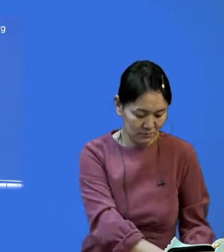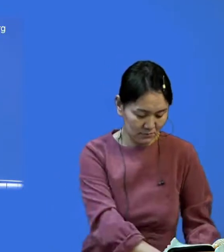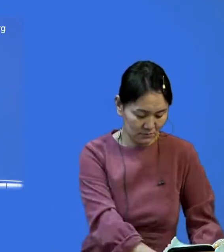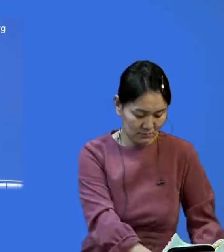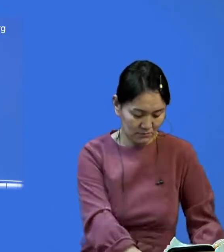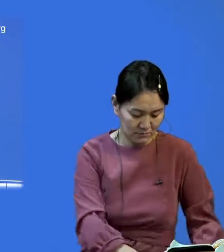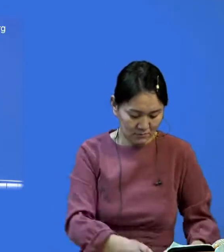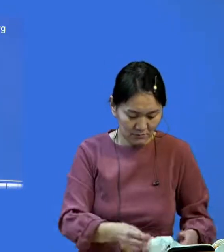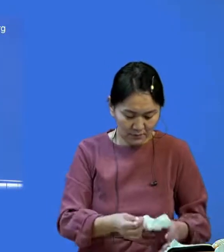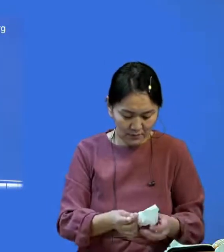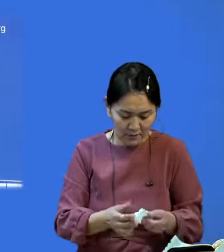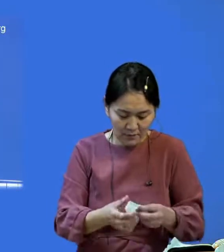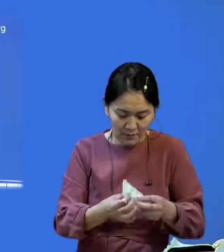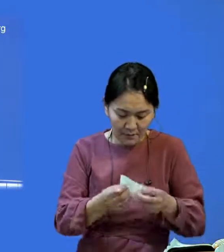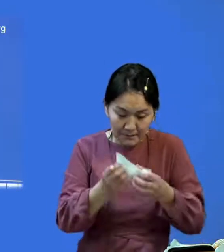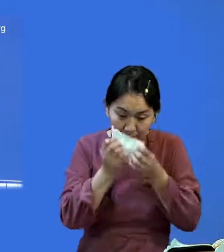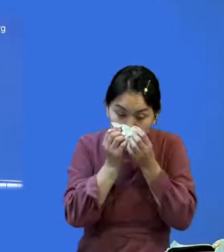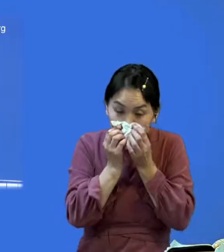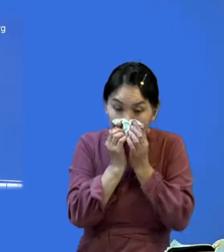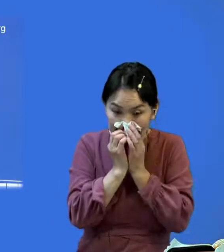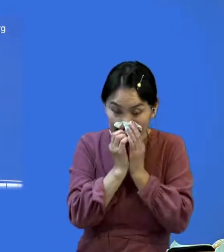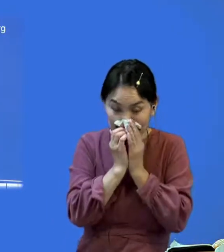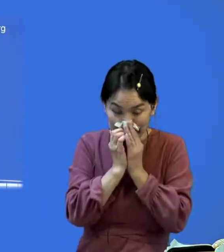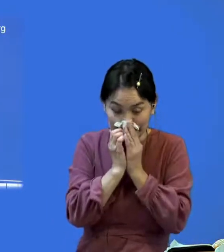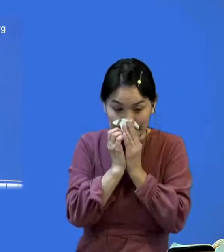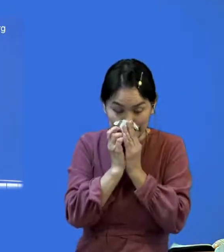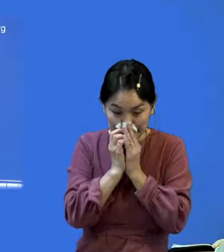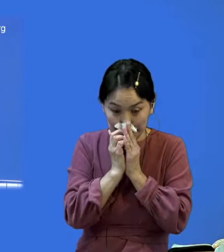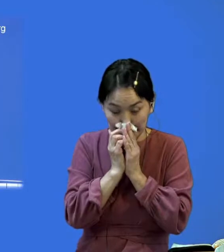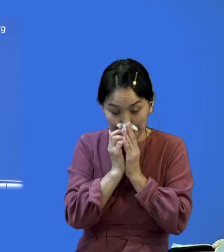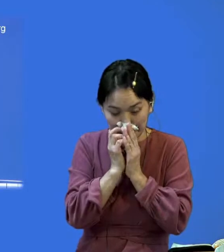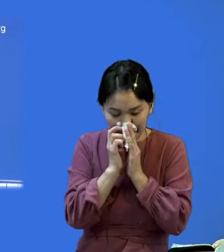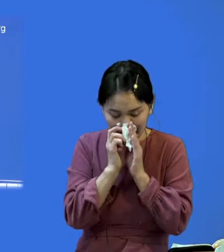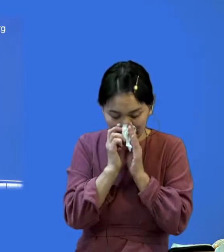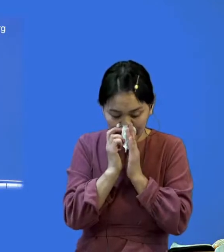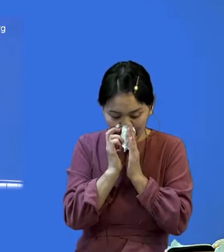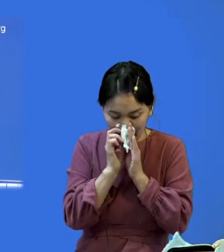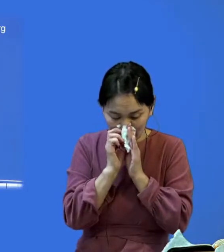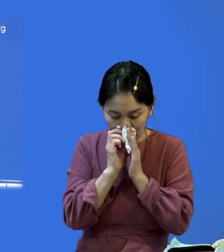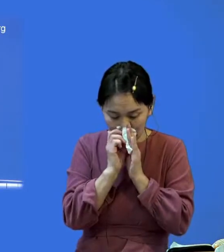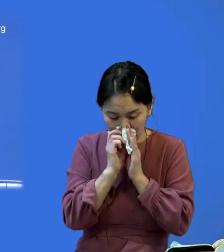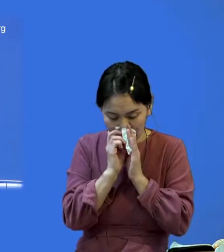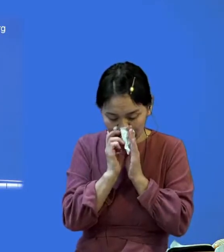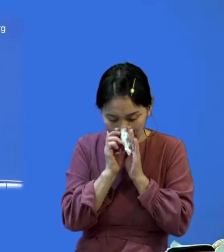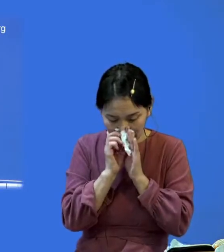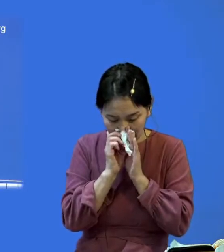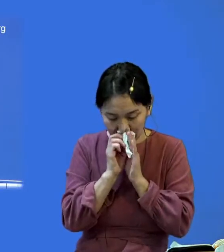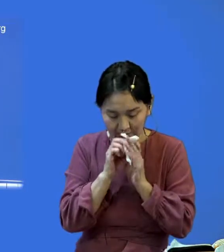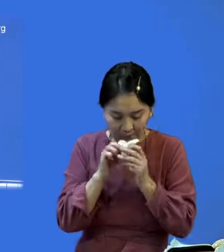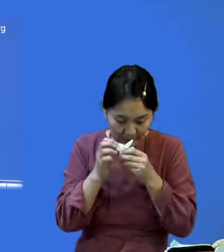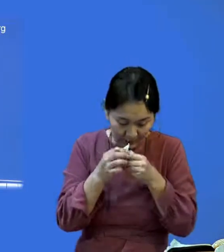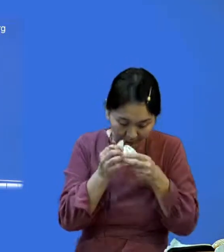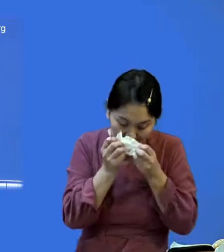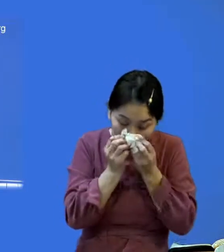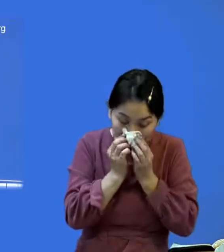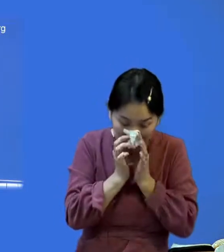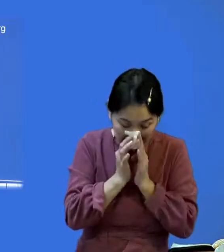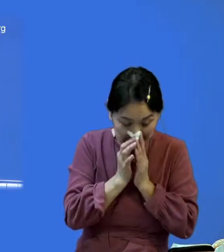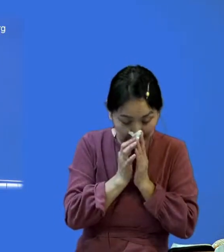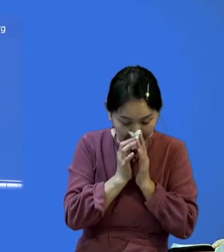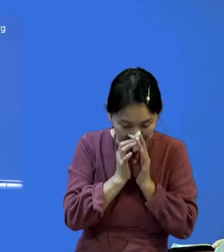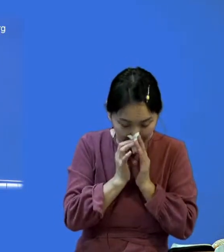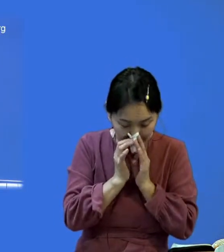Энэ бүхэн та нарт хэрэгтэй байгааг чинь Тэнгэрлэг эцэг чинь мэддэг юм аа. Мэддэг гэж байгаа нь хариуцъя гэсэн үг байхгүй